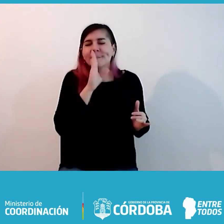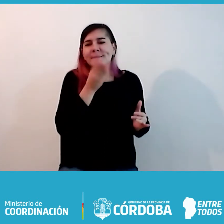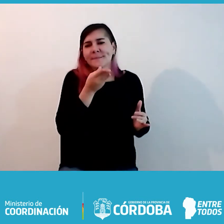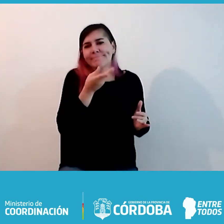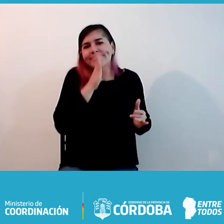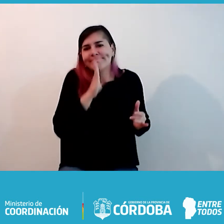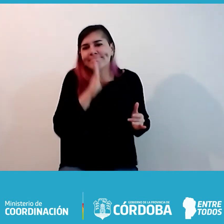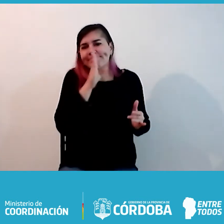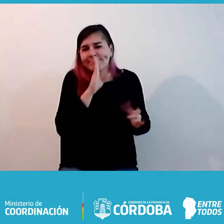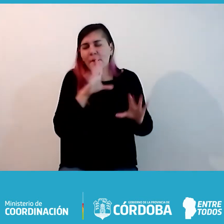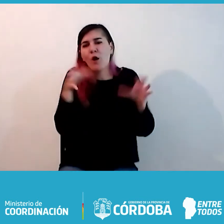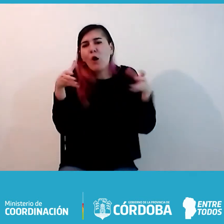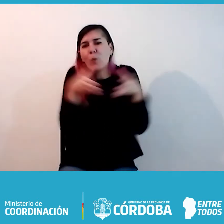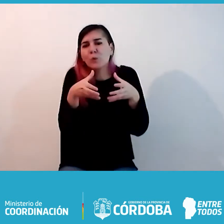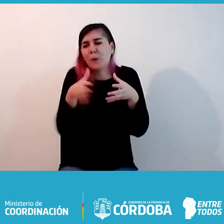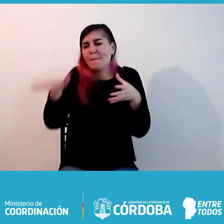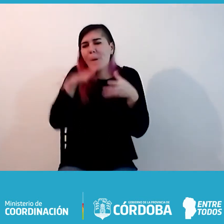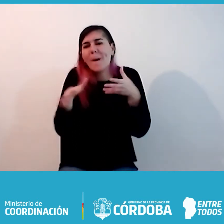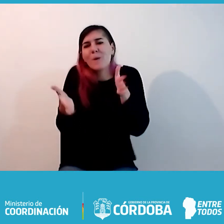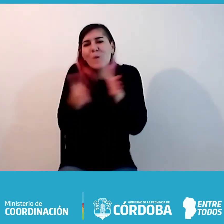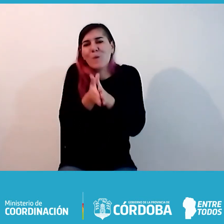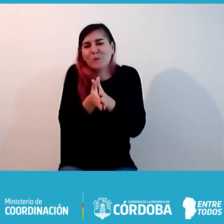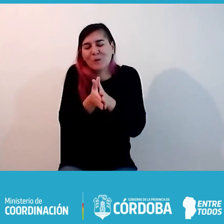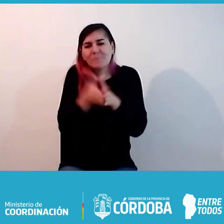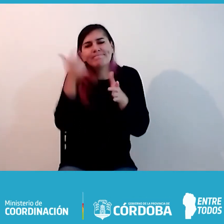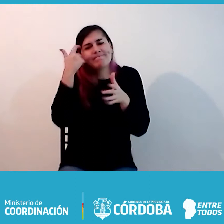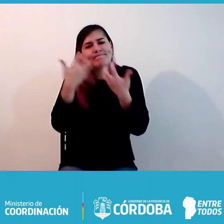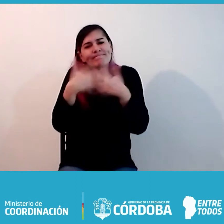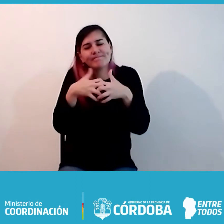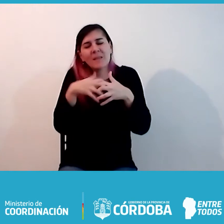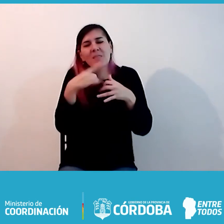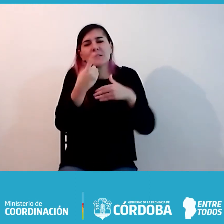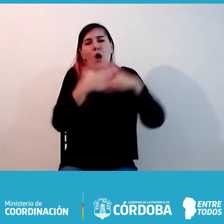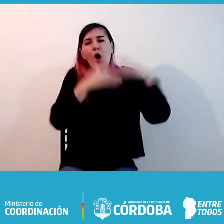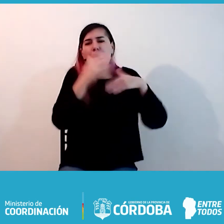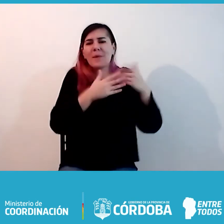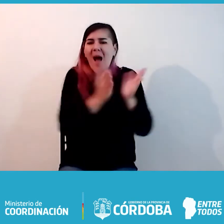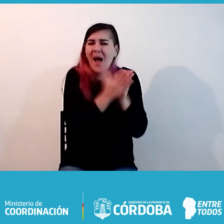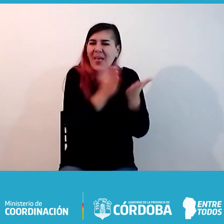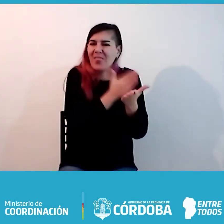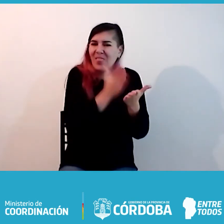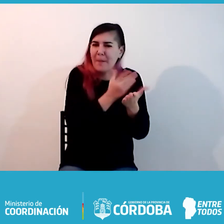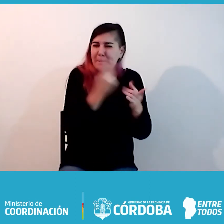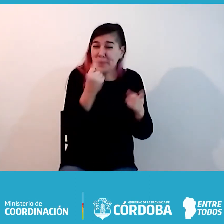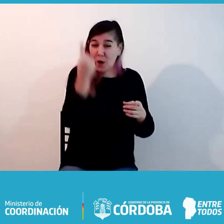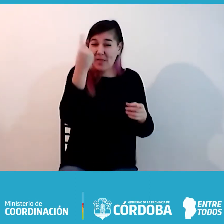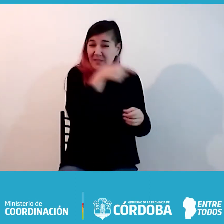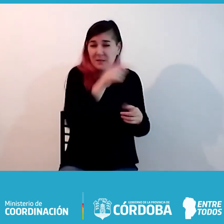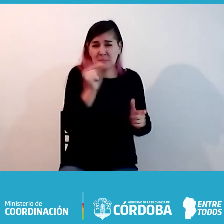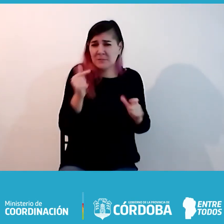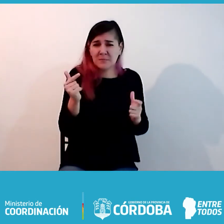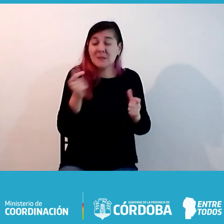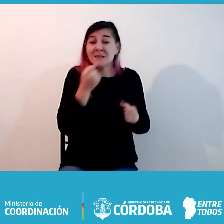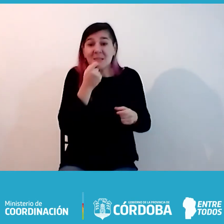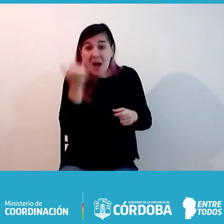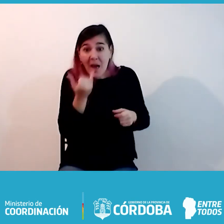debería ser en conjunto junto con el pueblo. Reflexiona diciendo que esta obra no está en la agenda de las prioridades y que sí hay